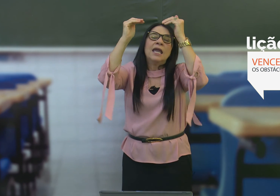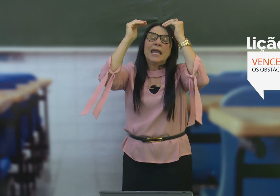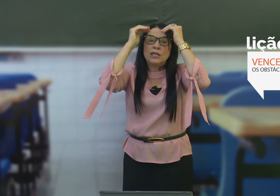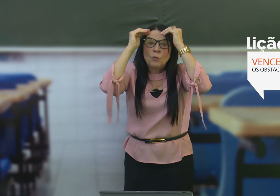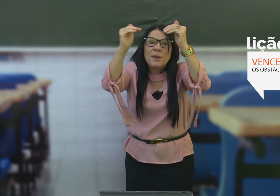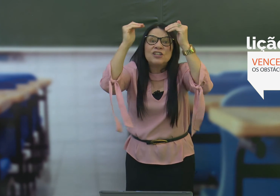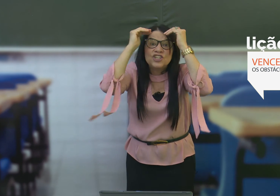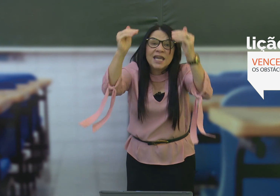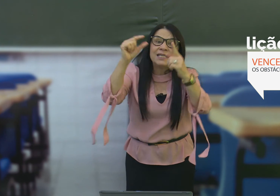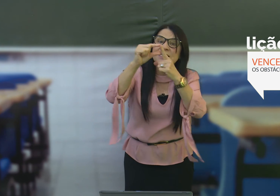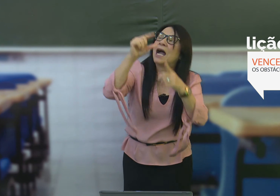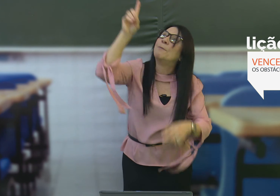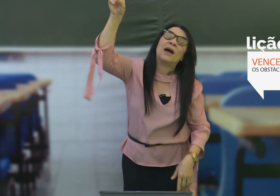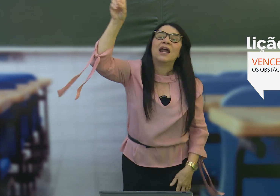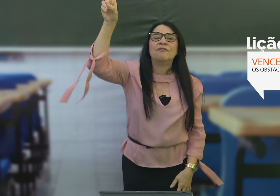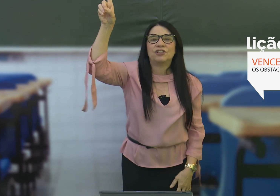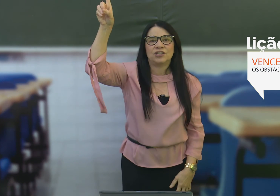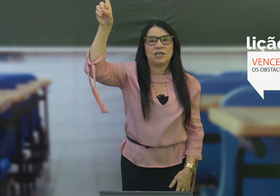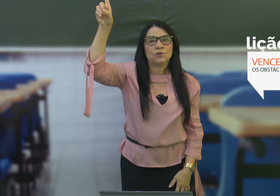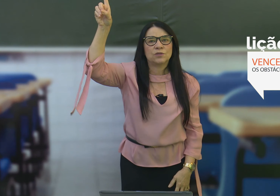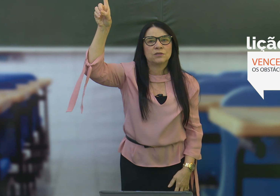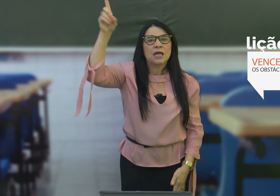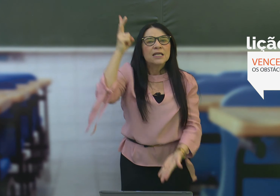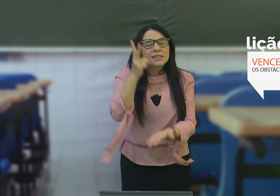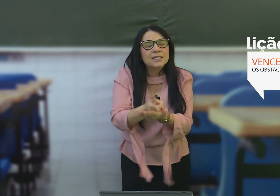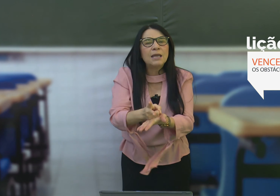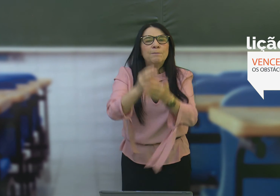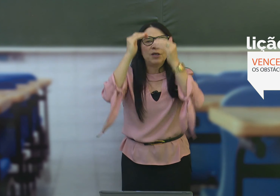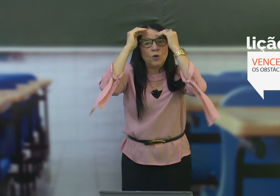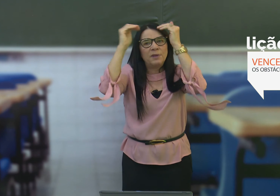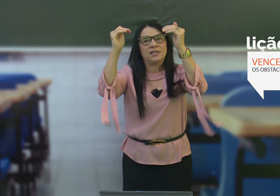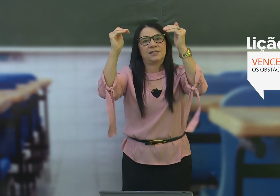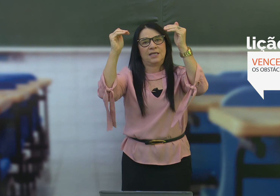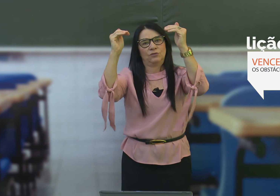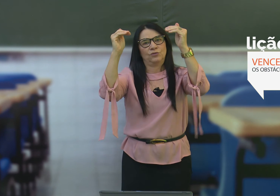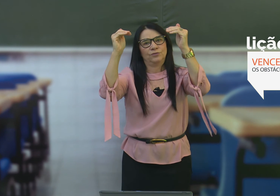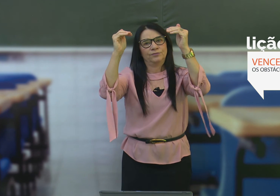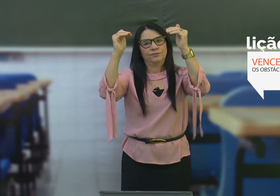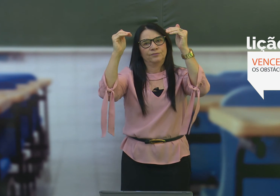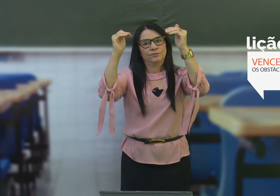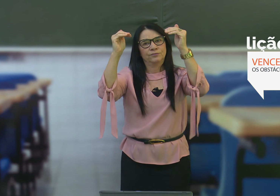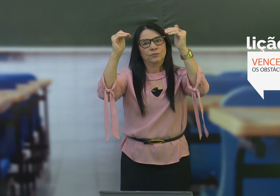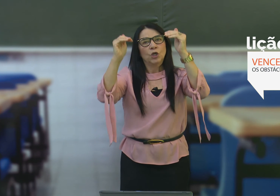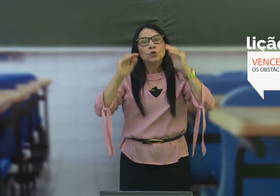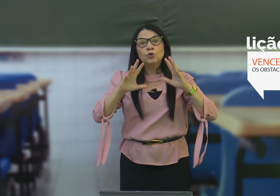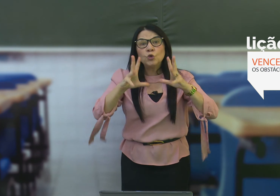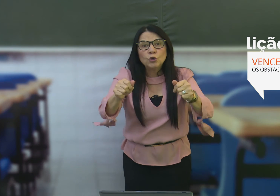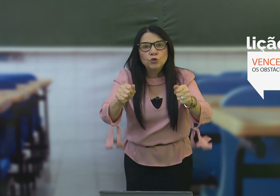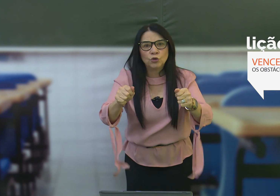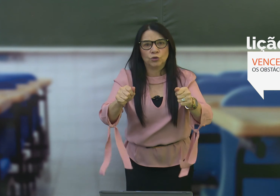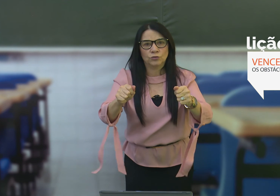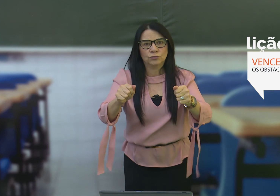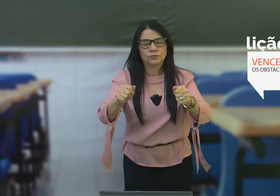em obediência à palavra de Deus, sempre obedecendo. Tudo